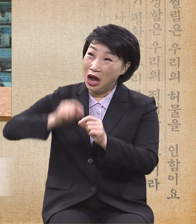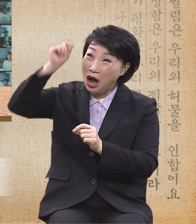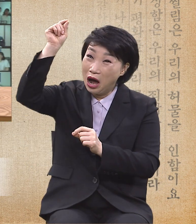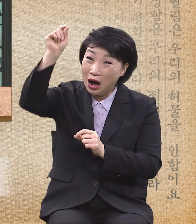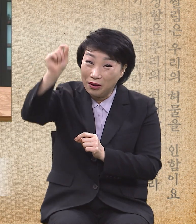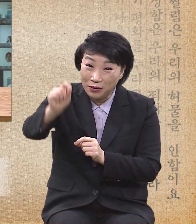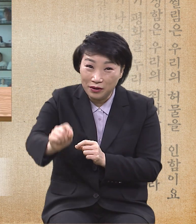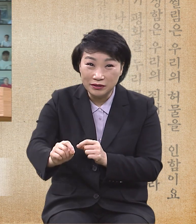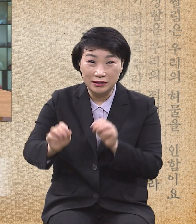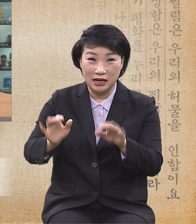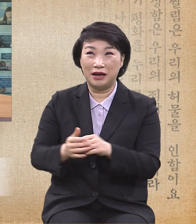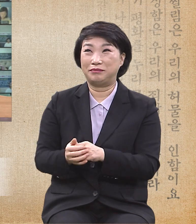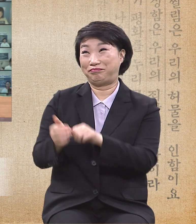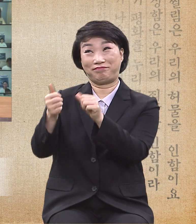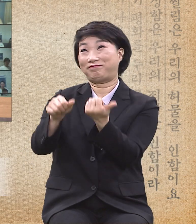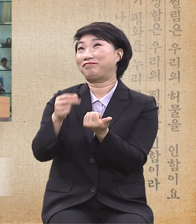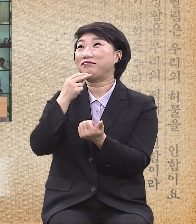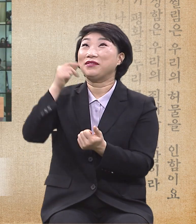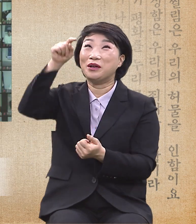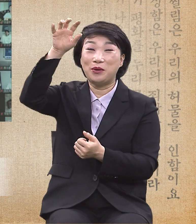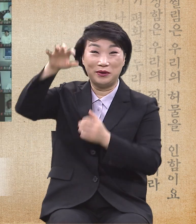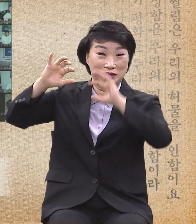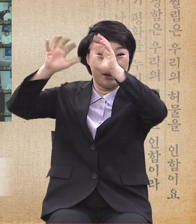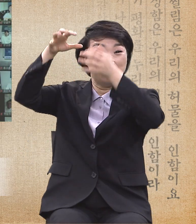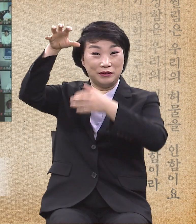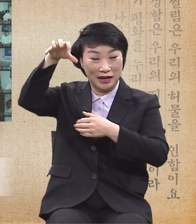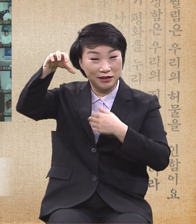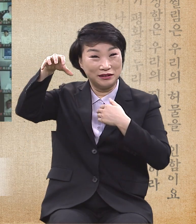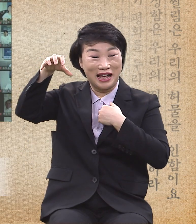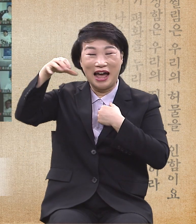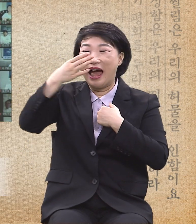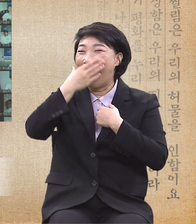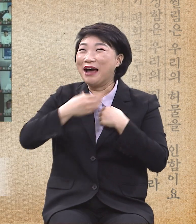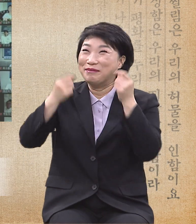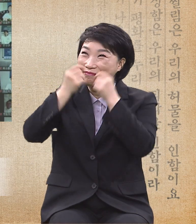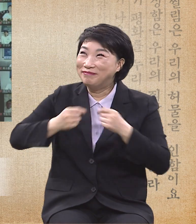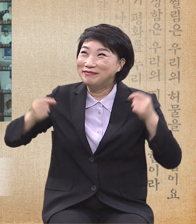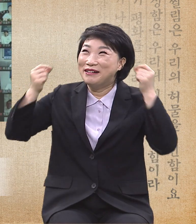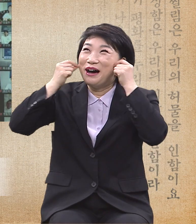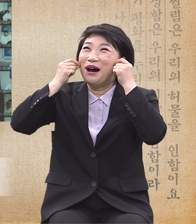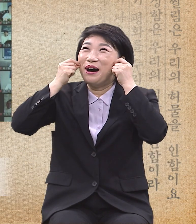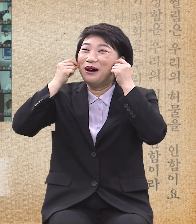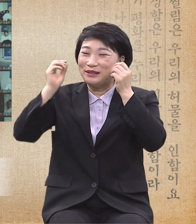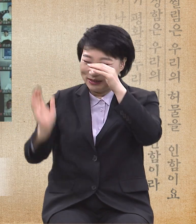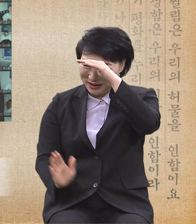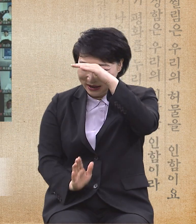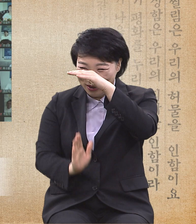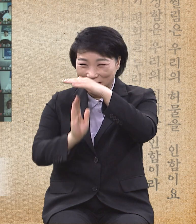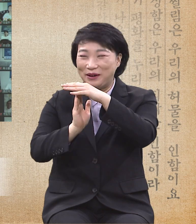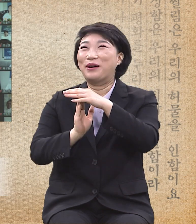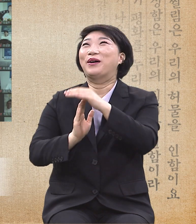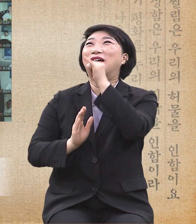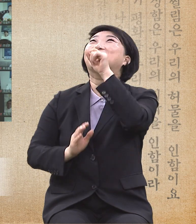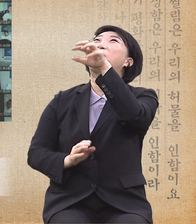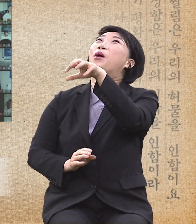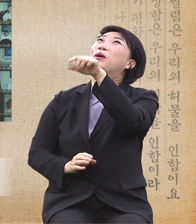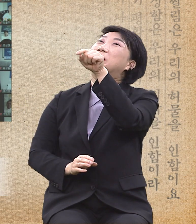영원히 죽음도 없는 그곳에서 행복의 경이로움이 이루만할 수